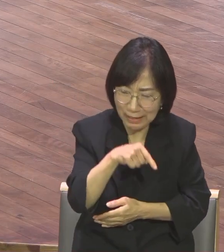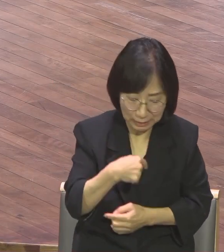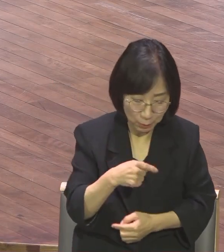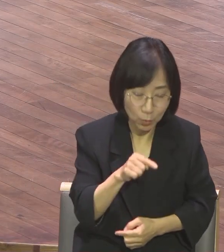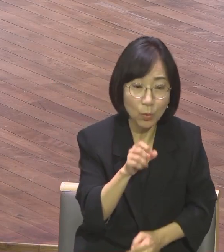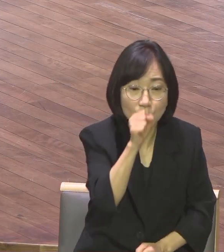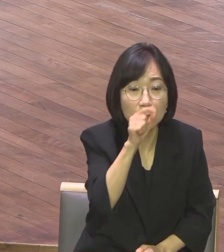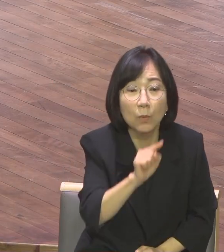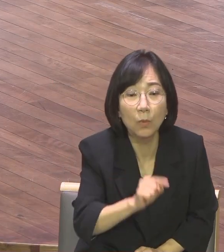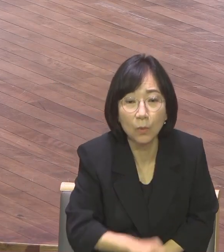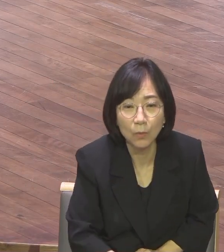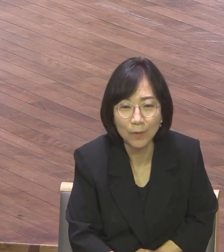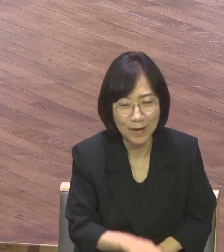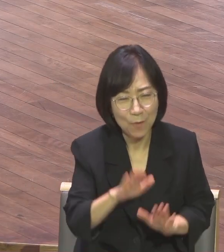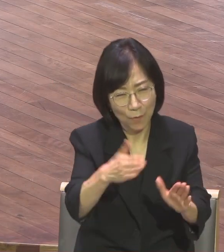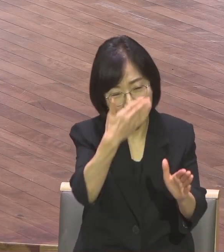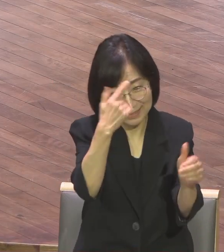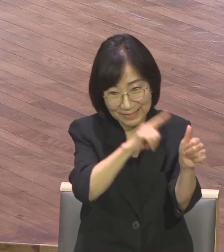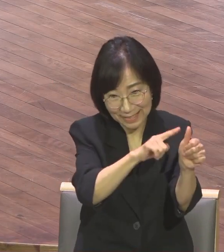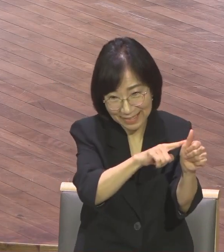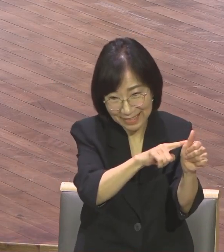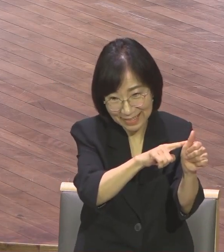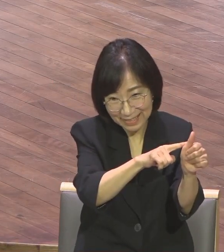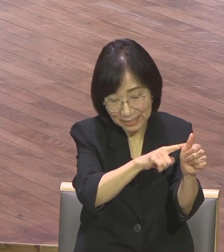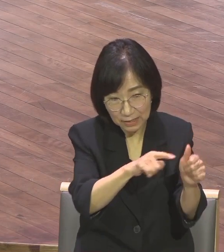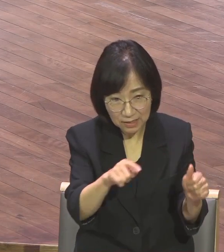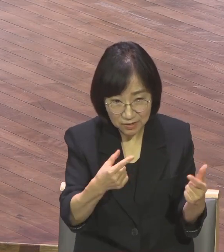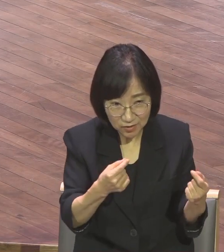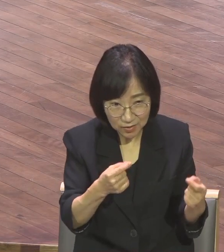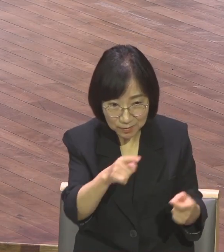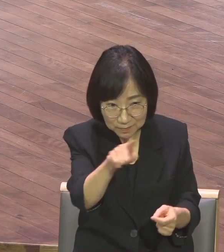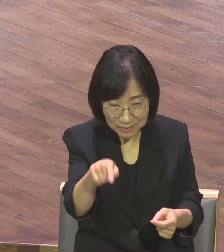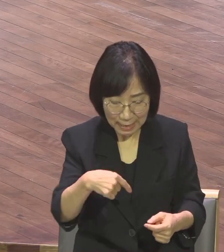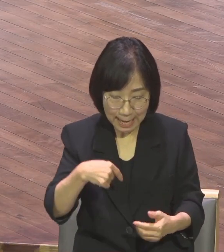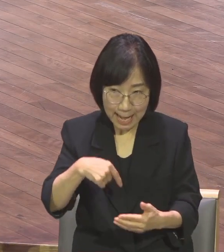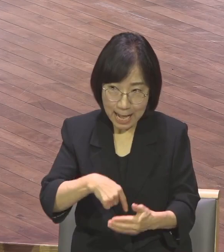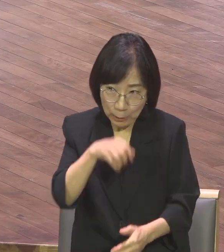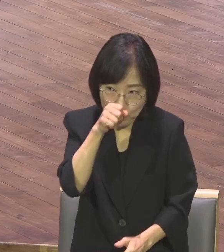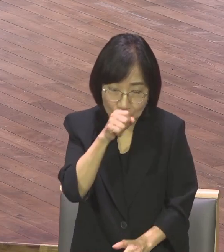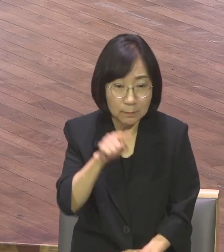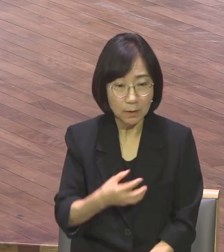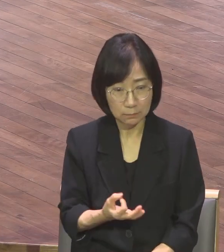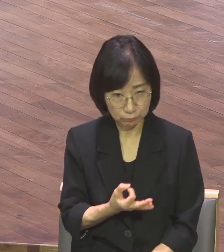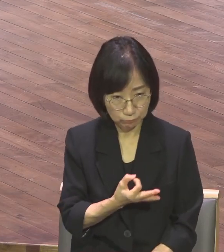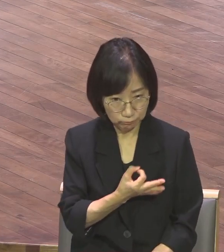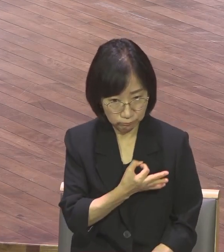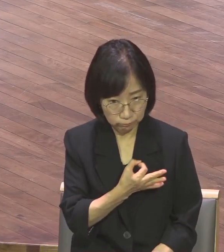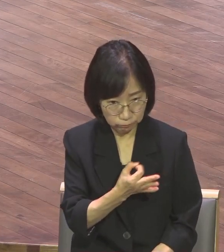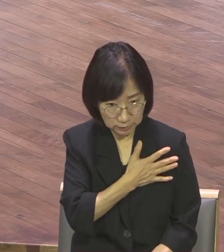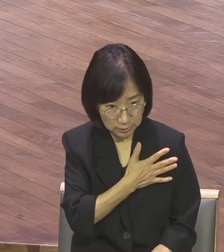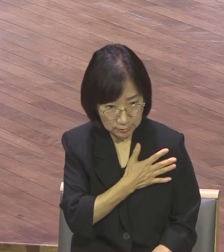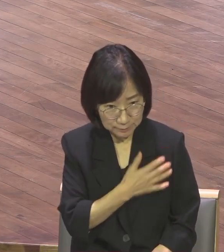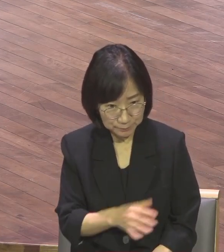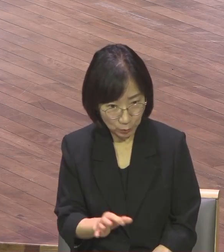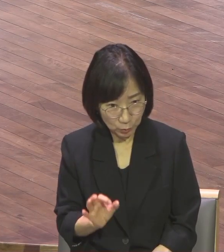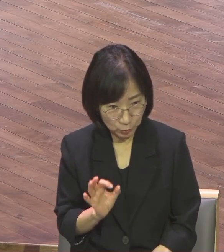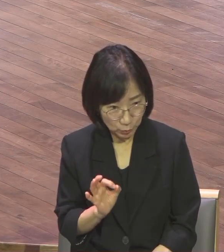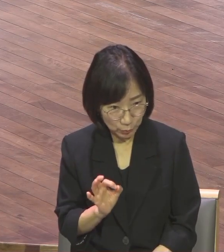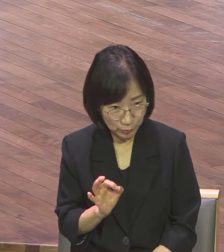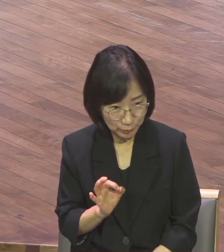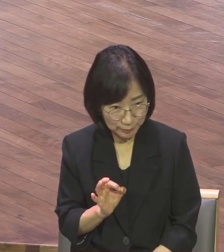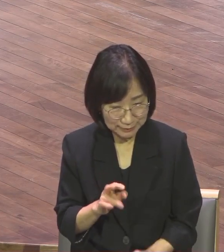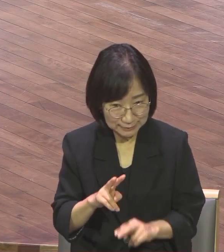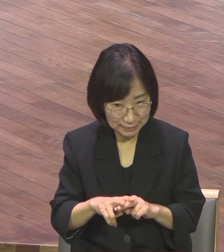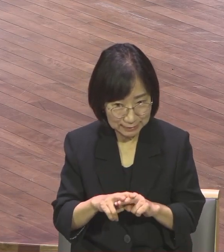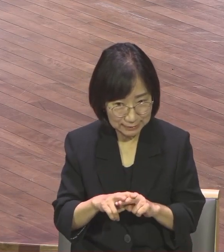본문의 부자 청년처럼 물질입니까? 명예입니까? 권력입니까? 지위입니까?